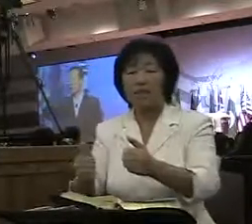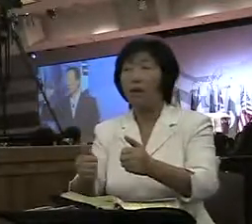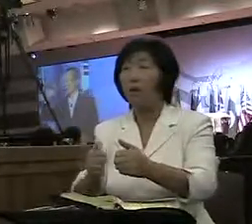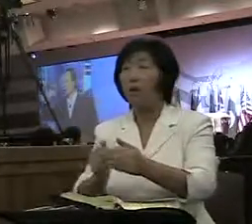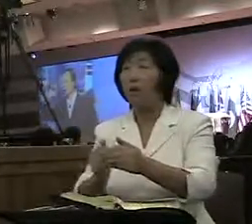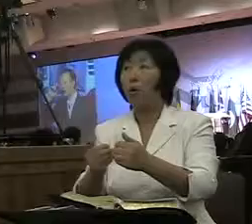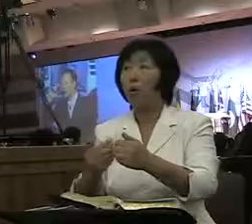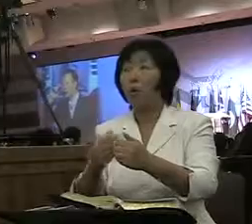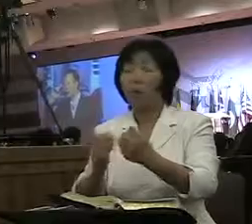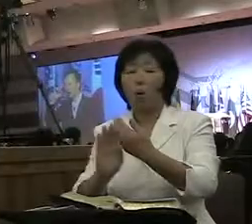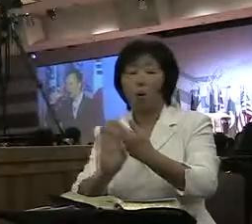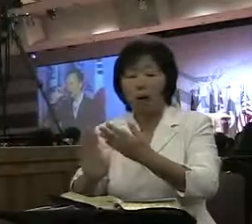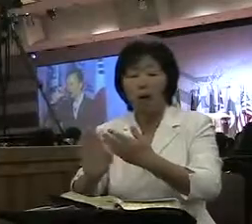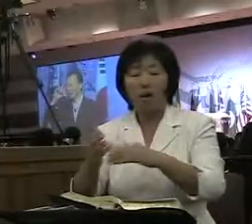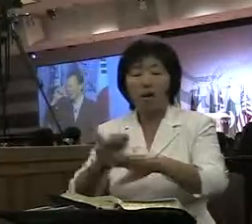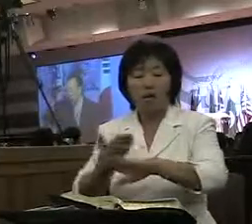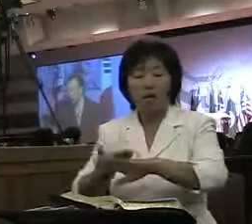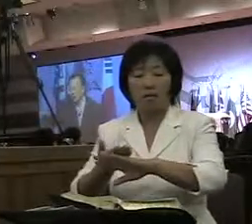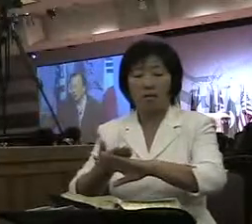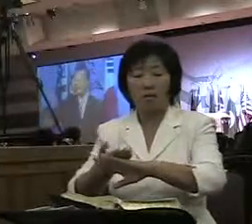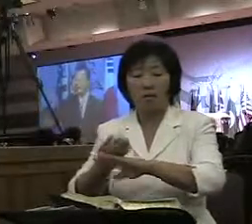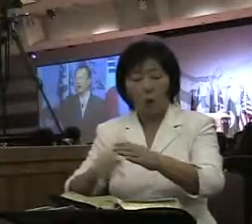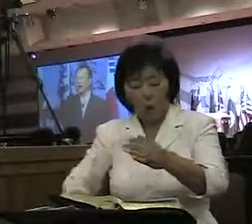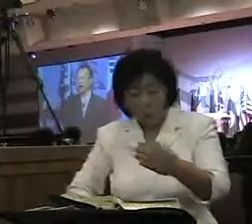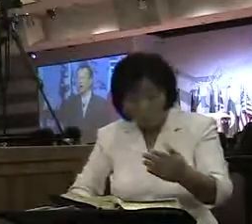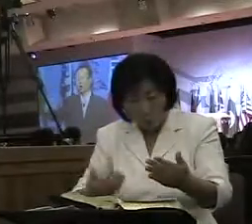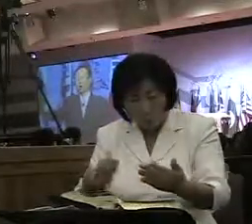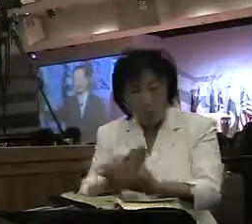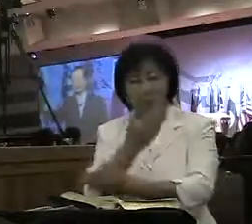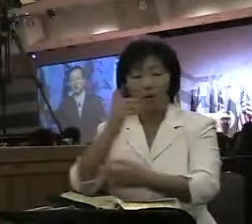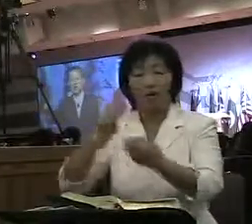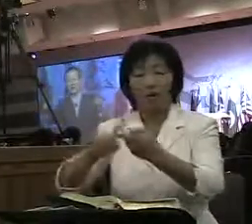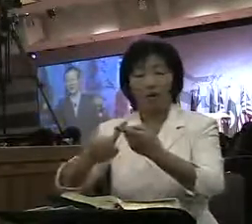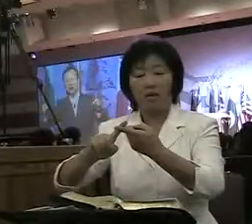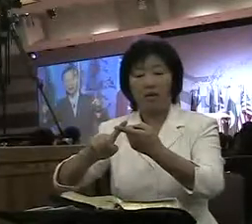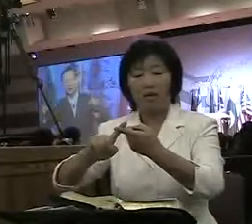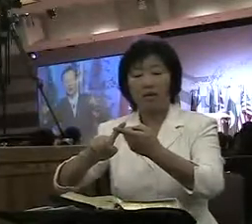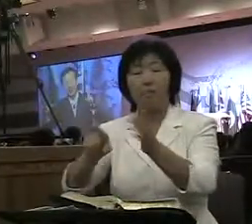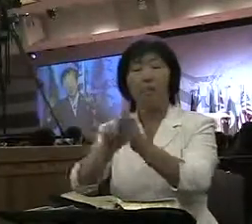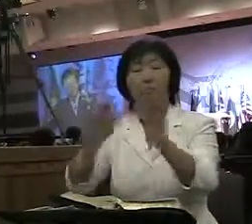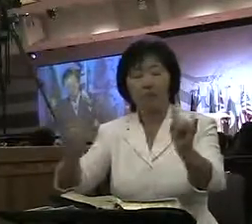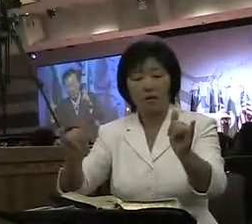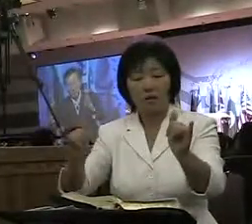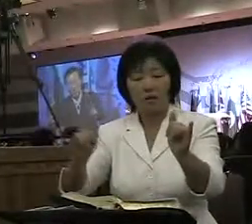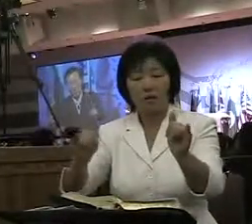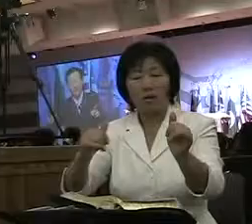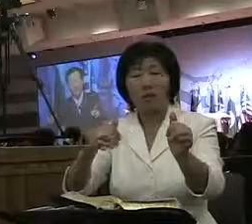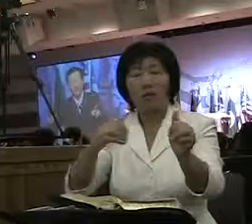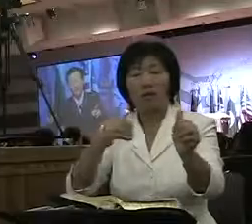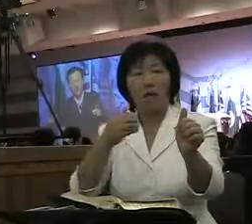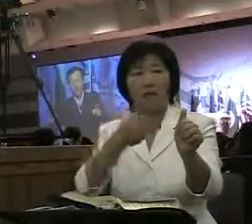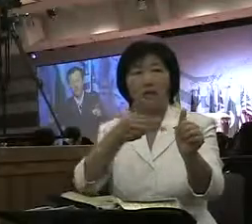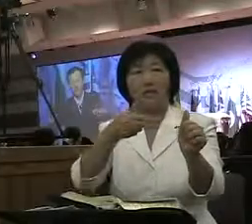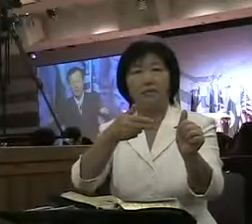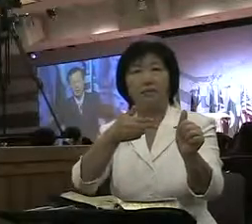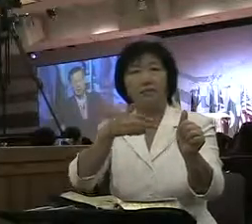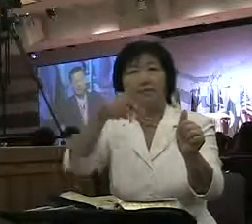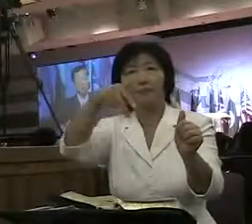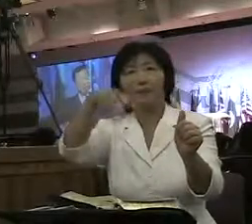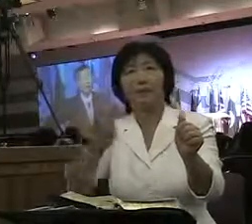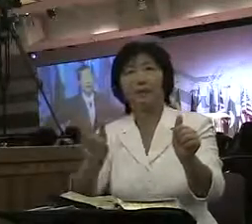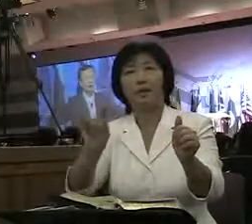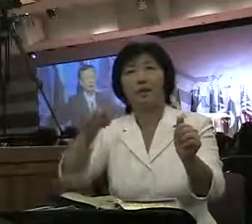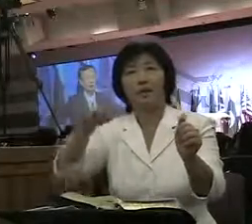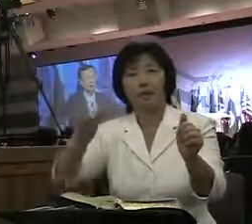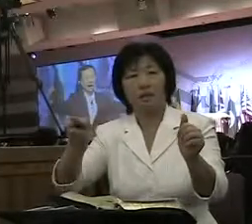주실 회복에 대한 비전을 그 백성들에게 제시합니다. 그